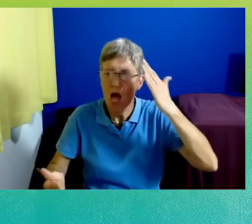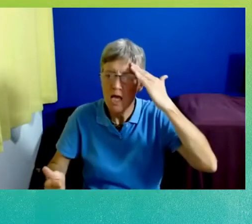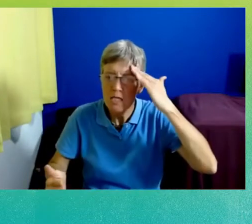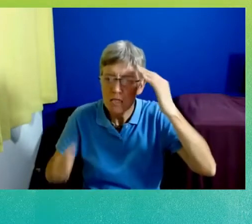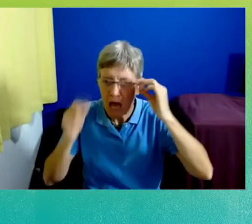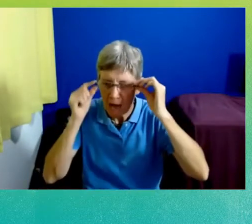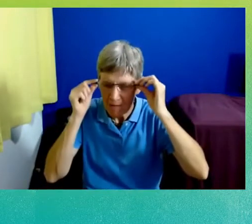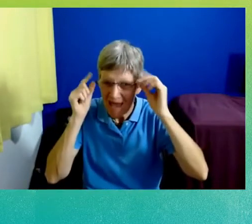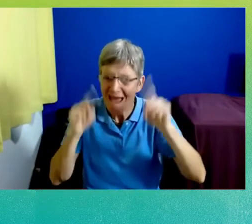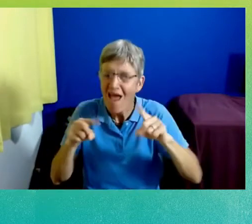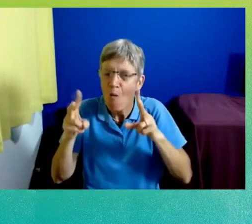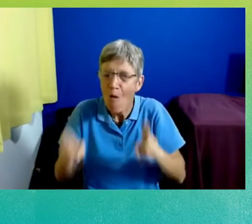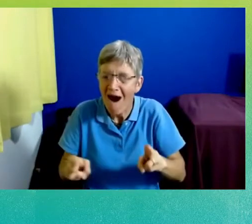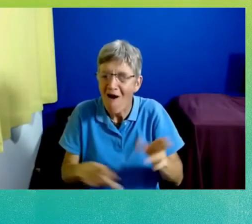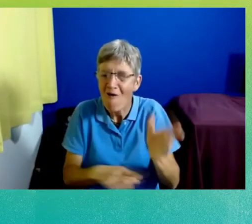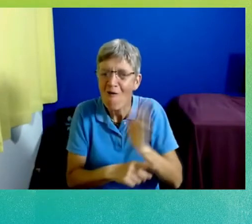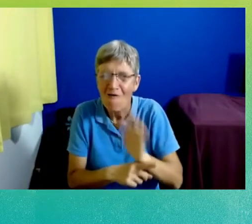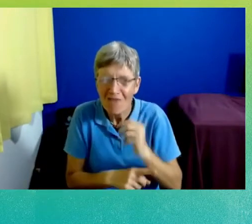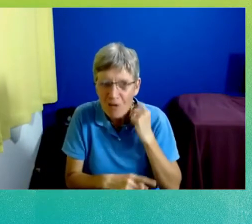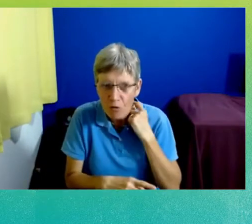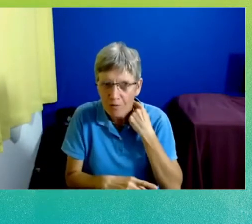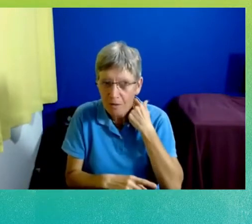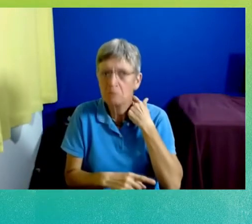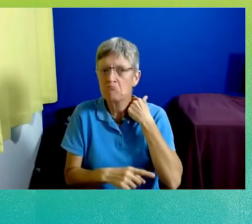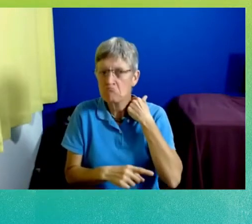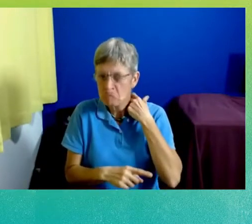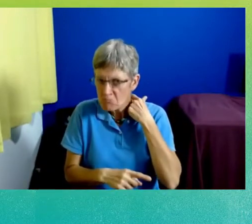é dessa forma que deve ser feito.